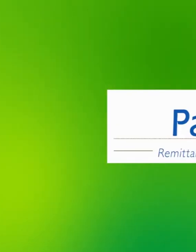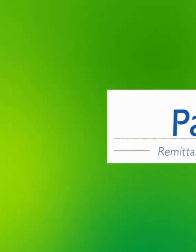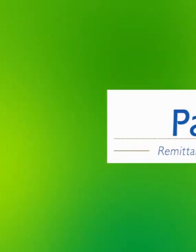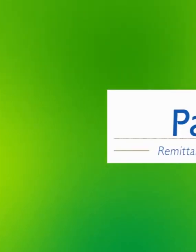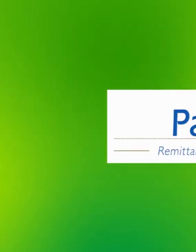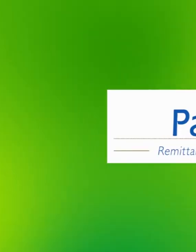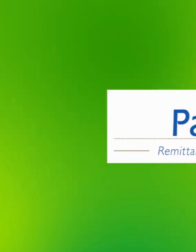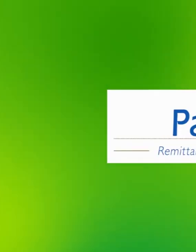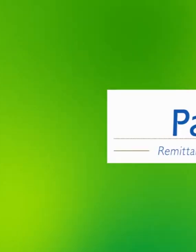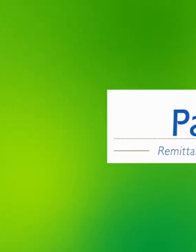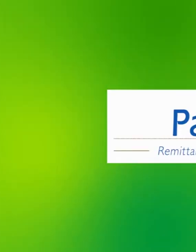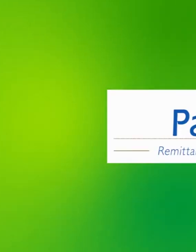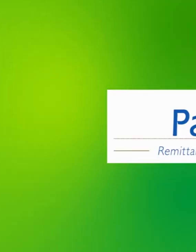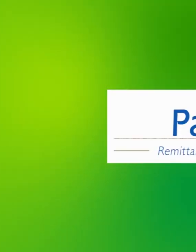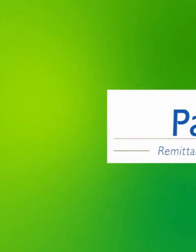PC